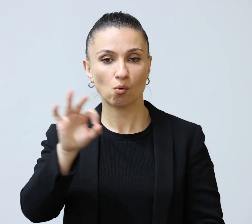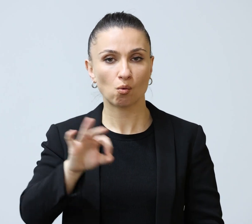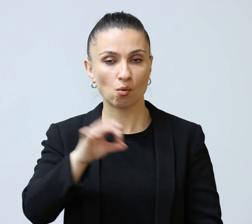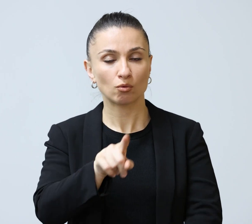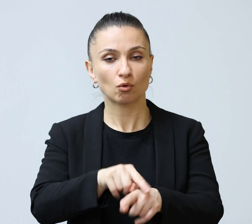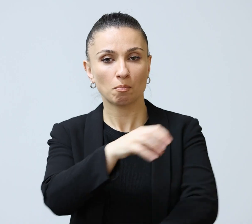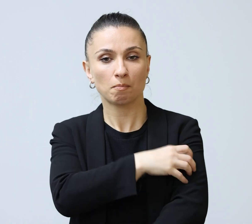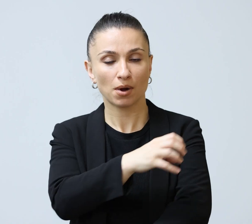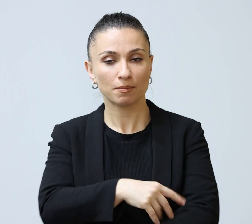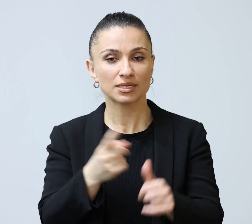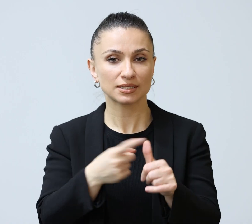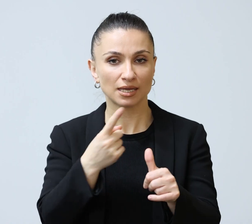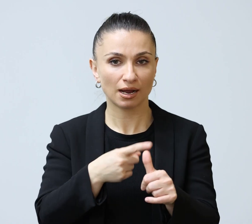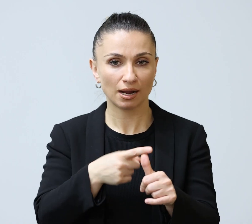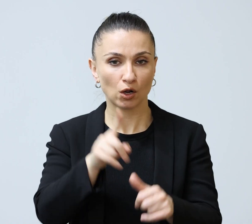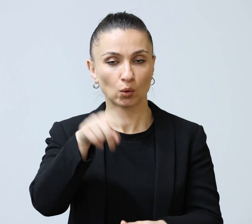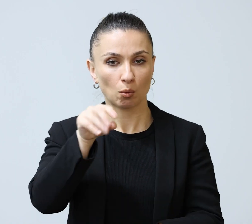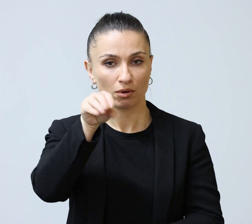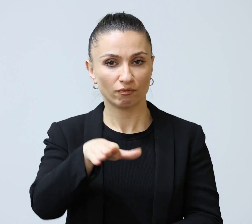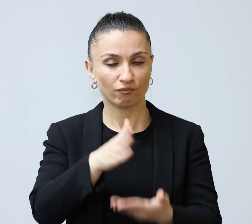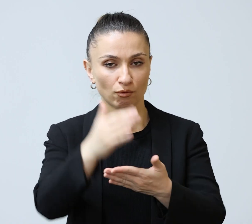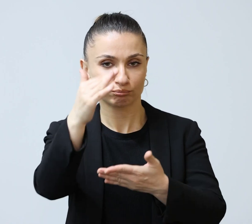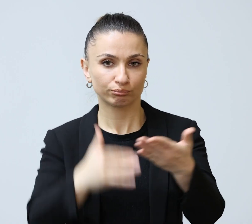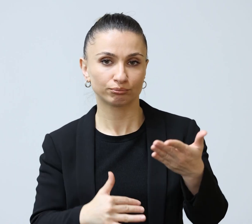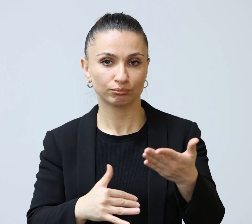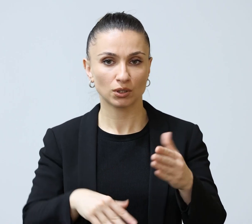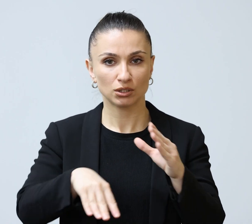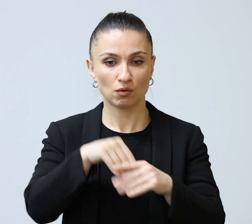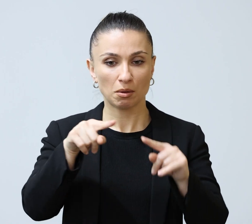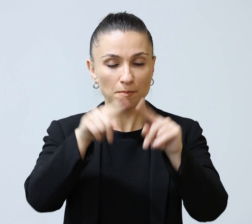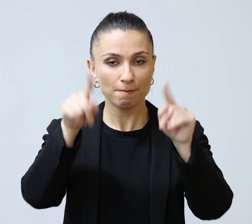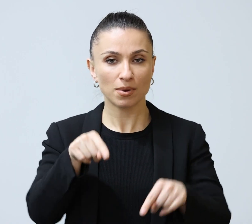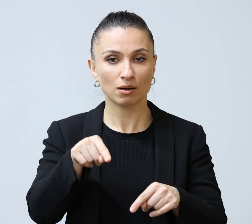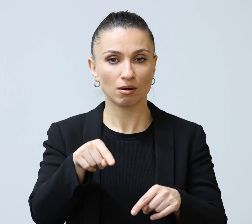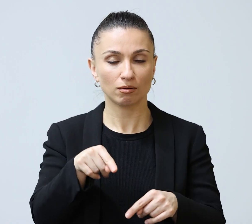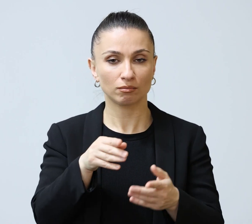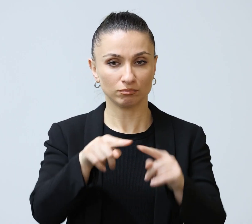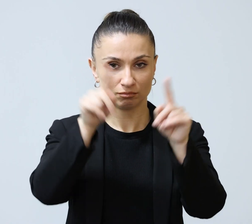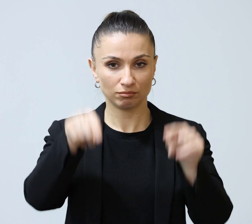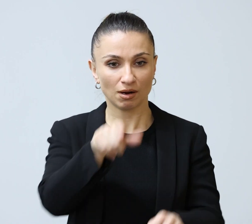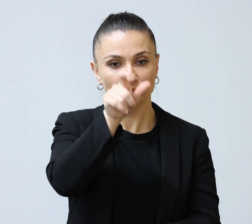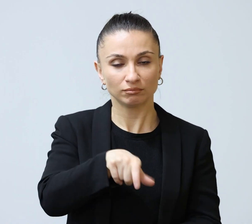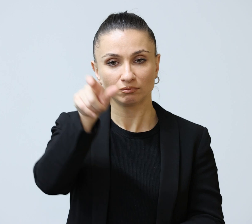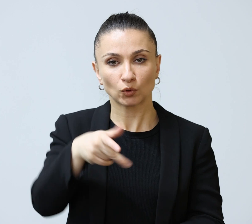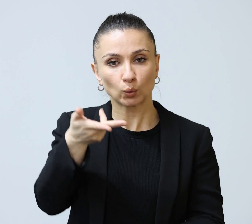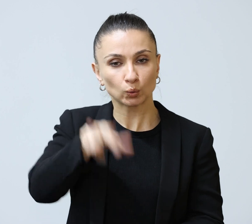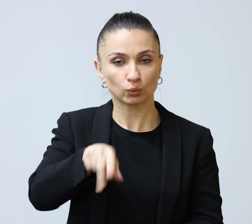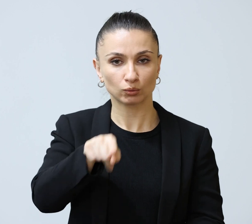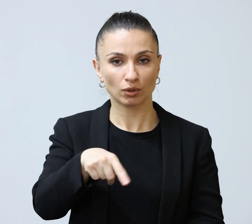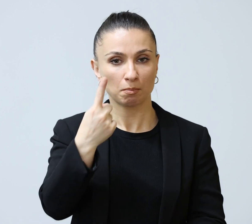Քվեաթերթիկը բաժանված է 3 սյունակների։ Առաջին սյունակում գրված են Սակրեբուլո ընտրվելիք կուսակցությունները, երկրորդում քաղաքապետ